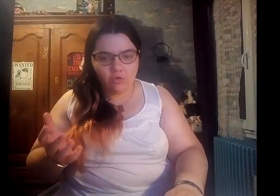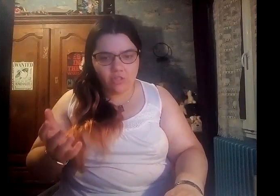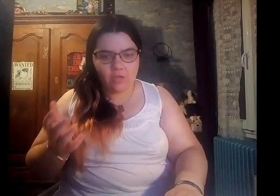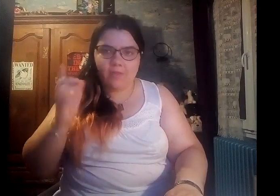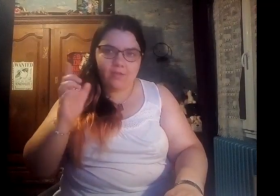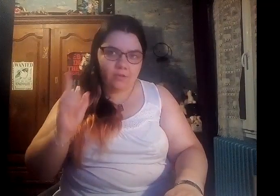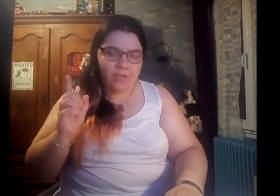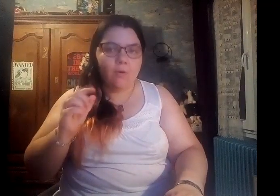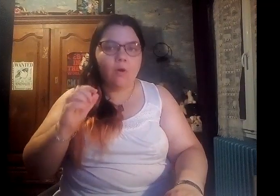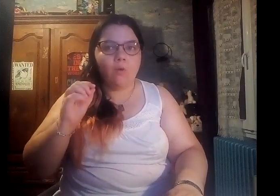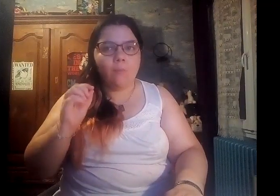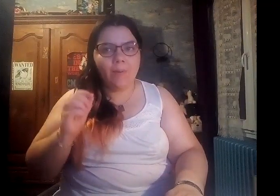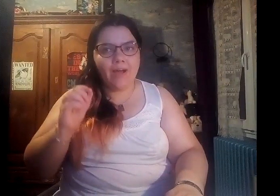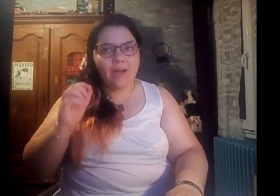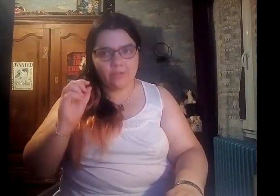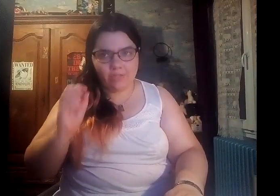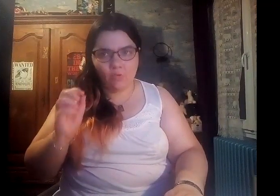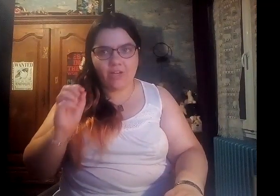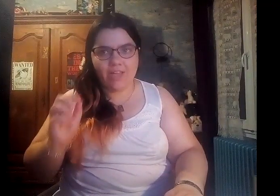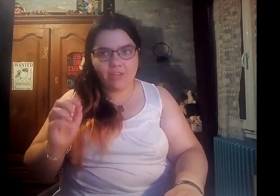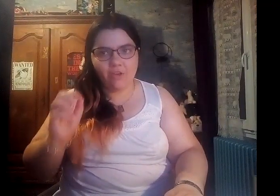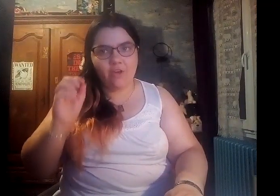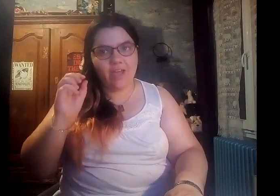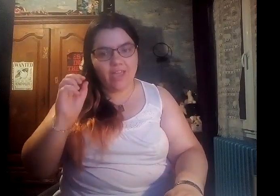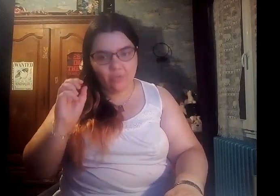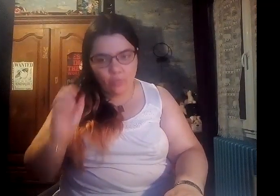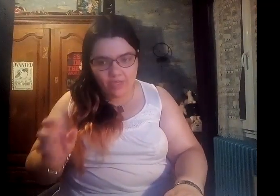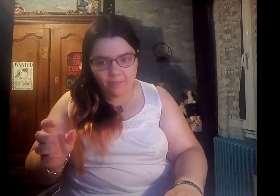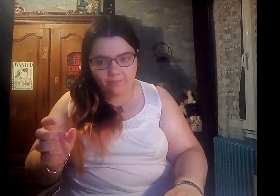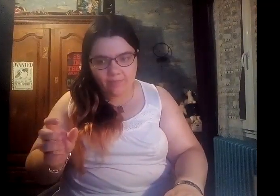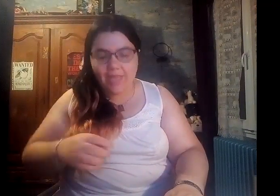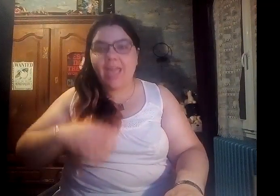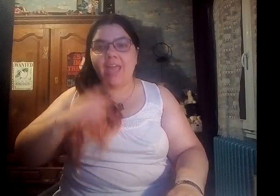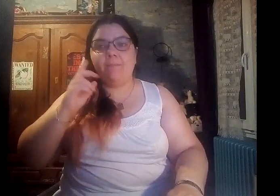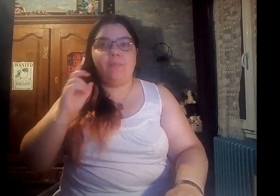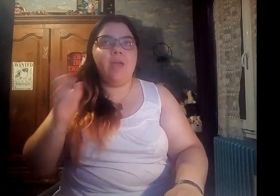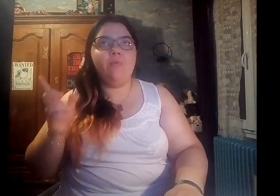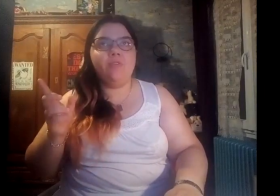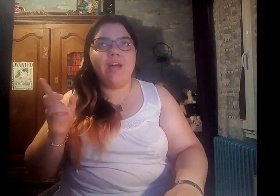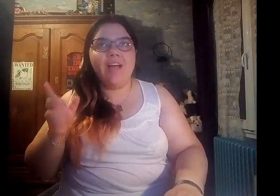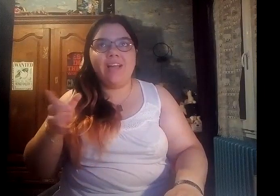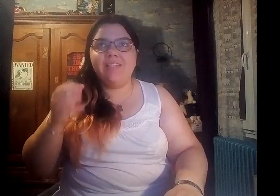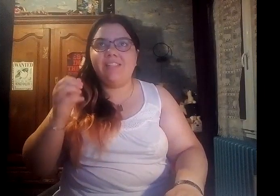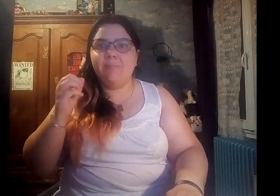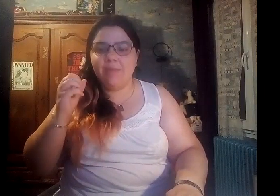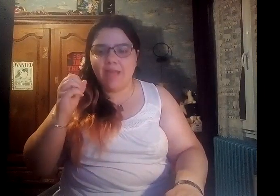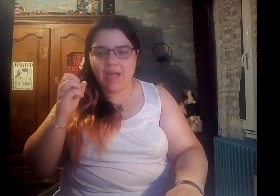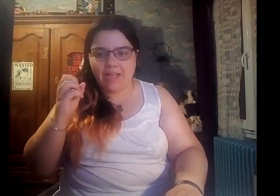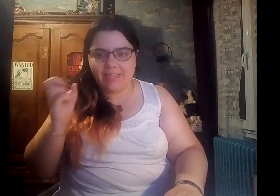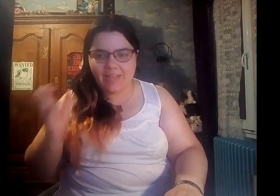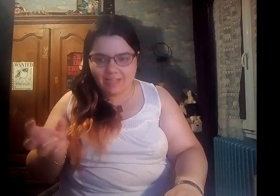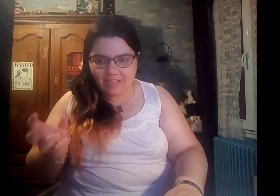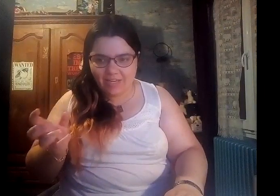notamment par son créateur Edwin et bien plus tard il s'est mis à traquer